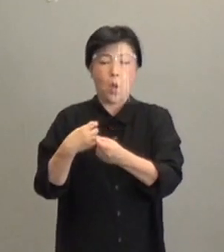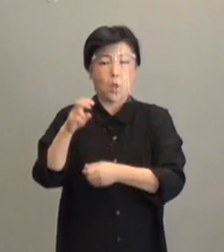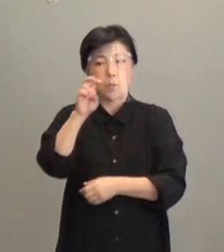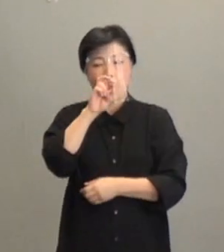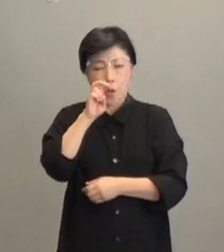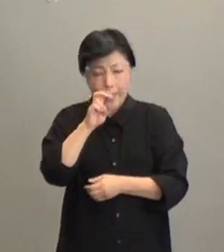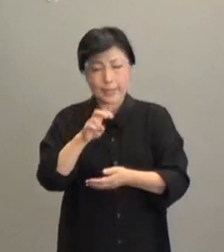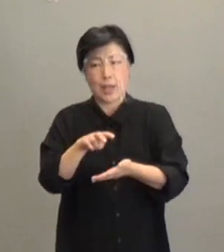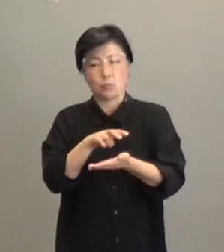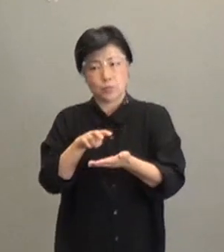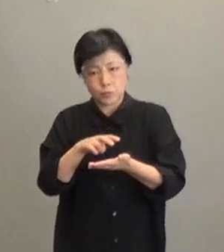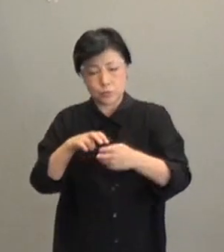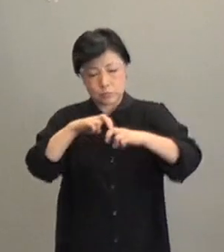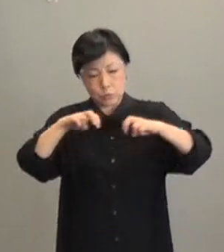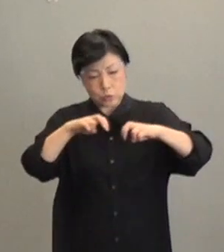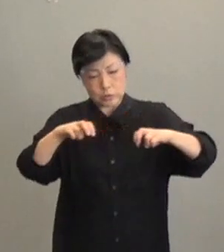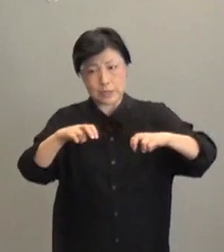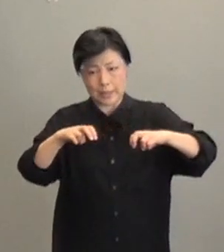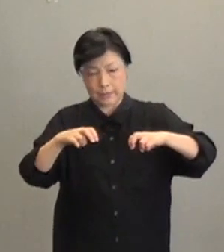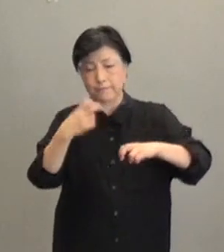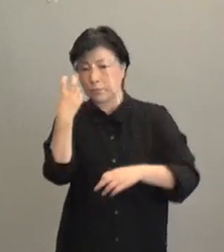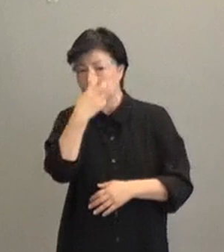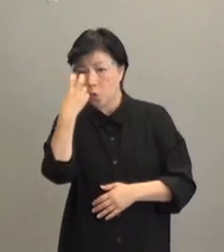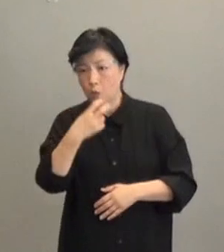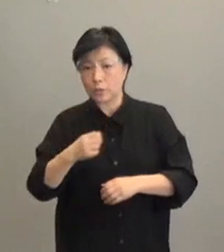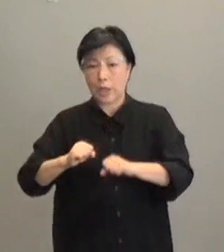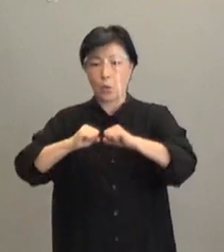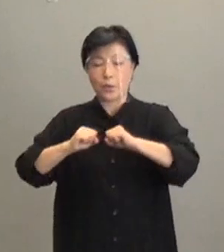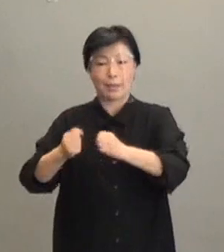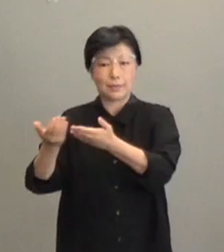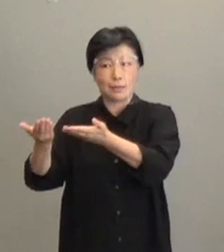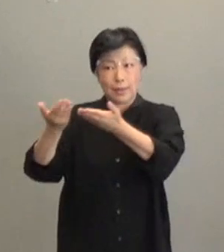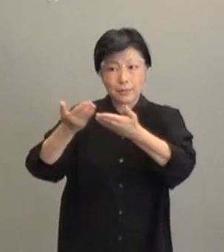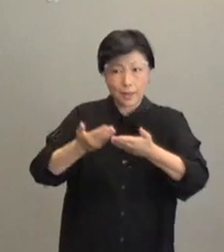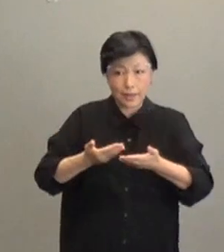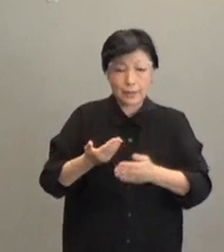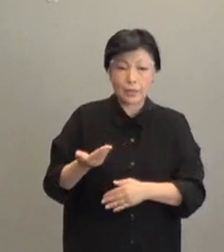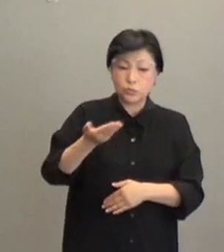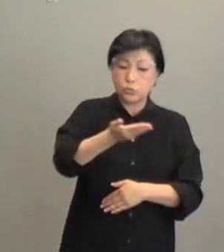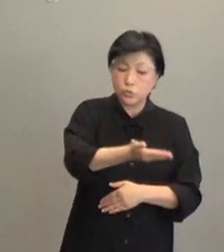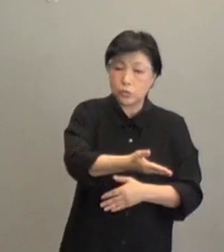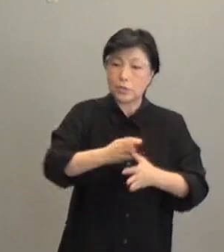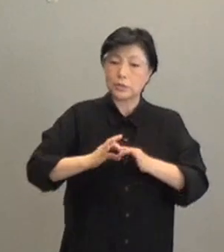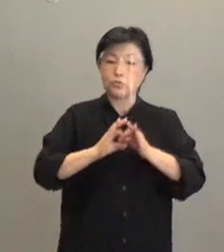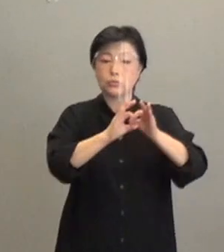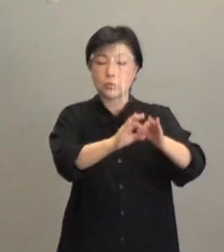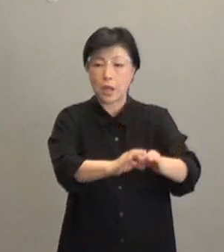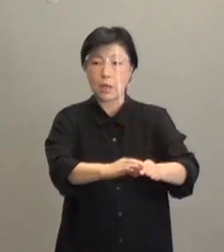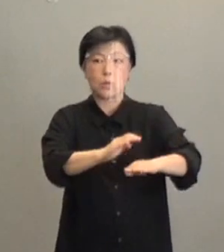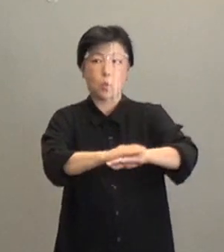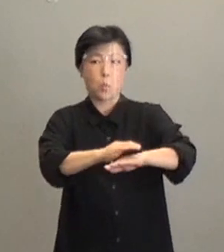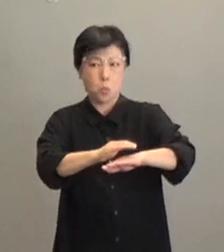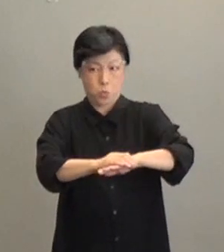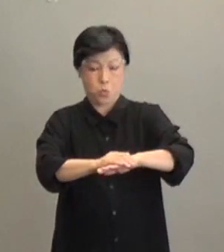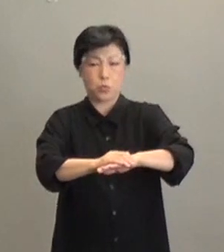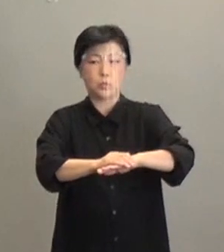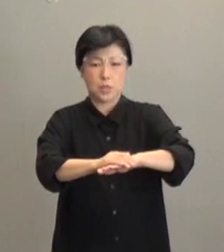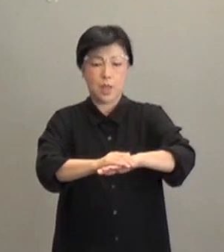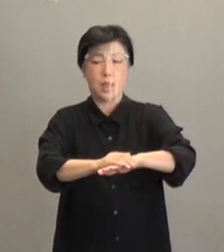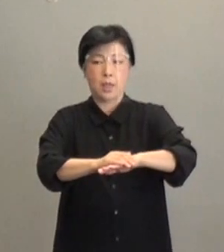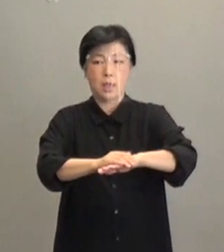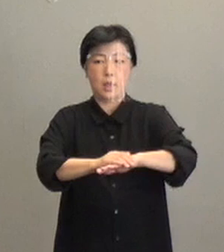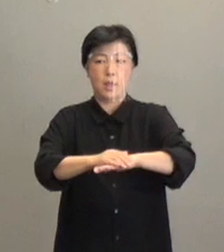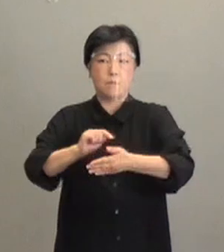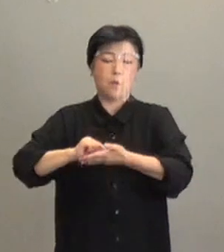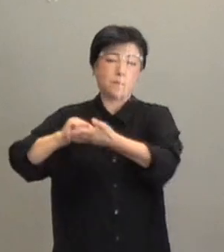査をですね、行っていただいて、それを次につながる形にしていただきたいということはですね、声として政